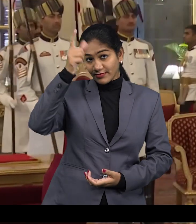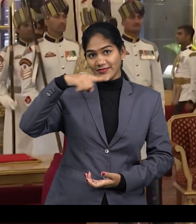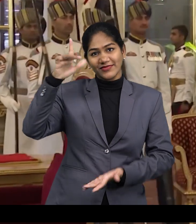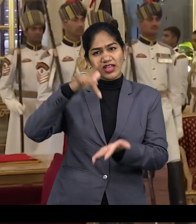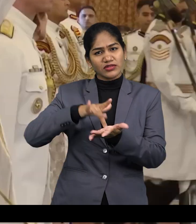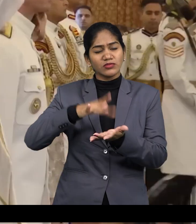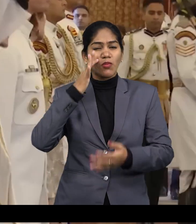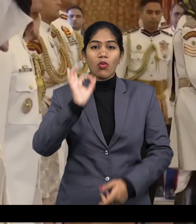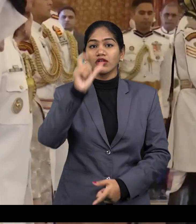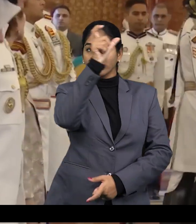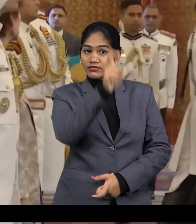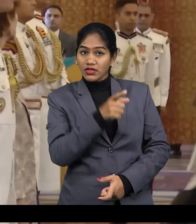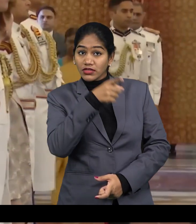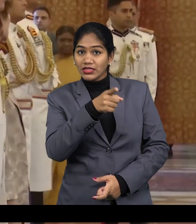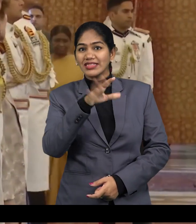రాష్ట్రపతి నియమించిన